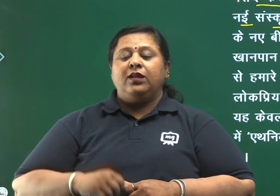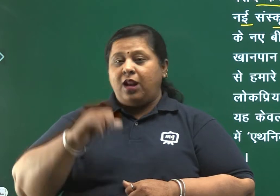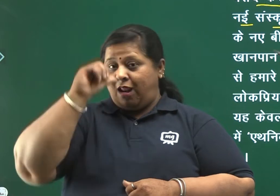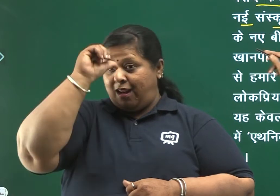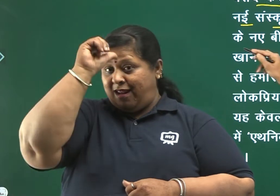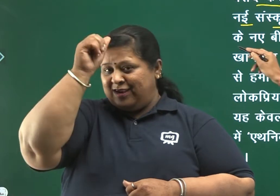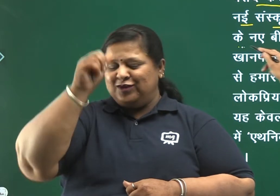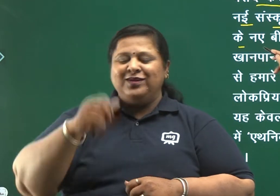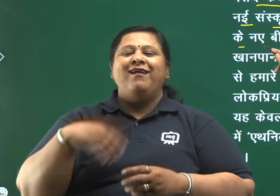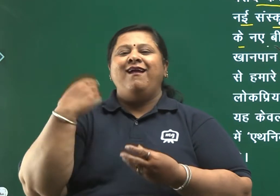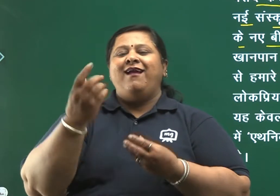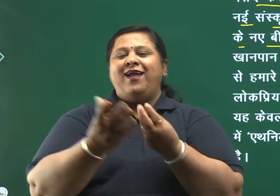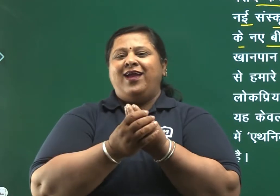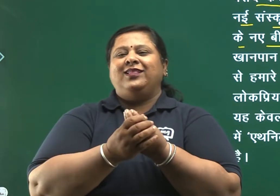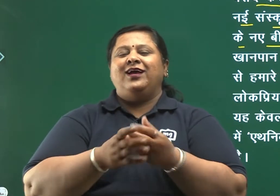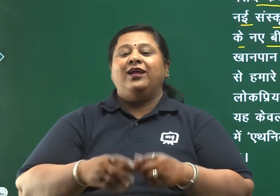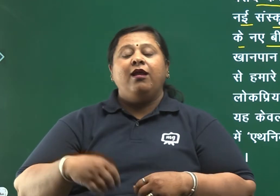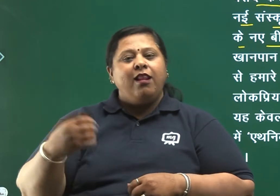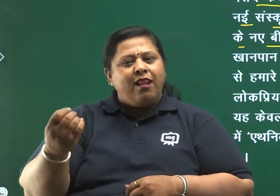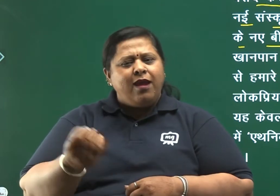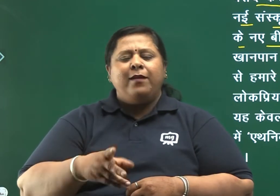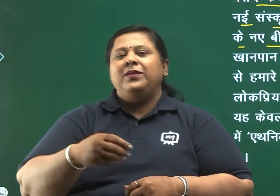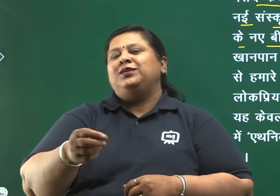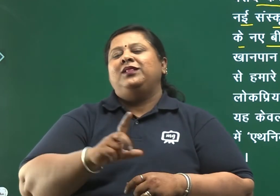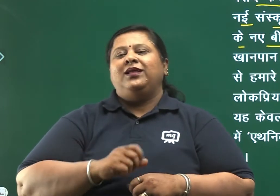राष्ट्रीय एकता के नए बीज मिलते हैं,